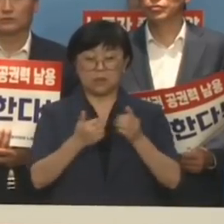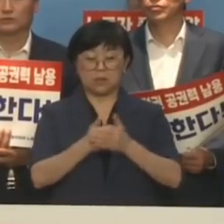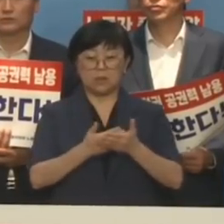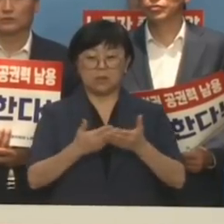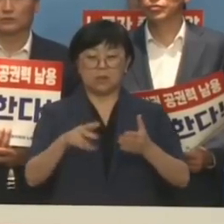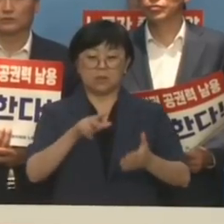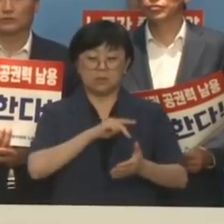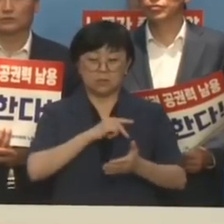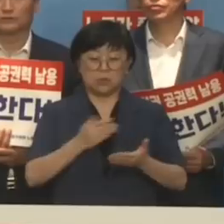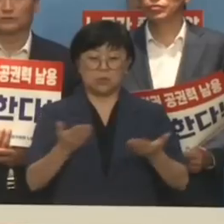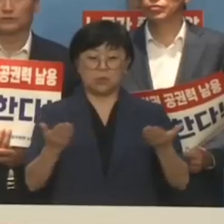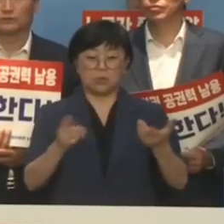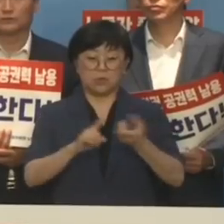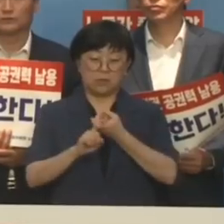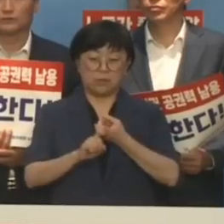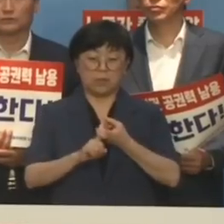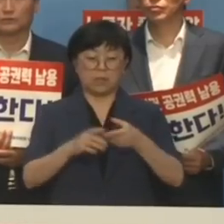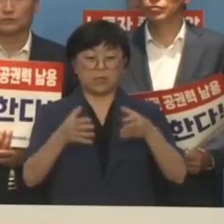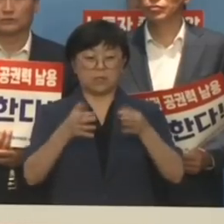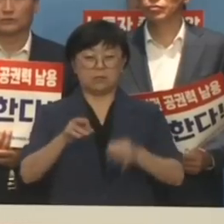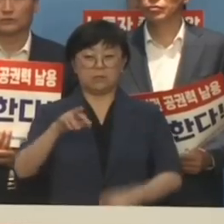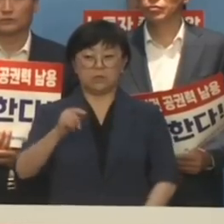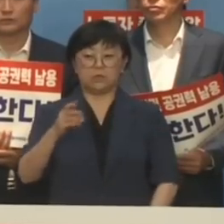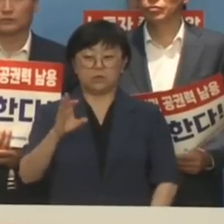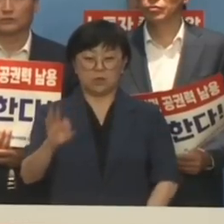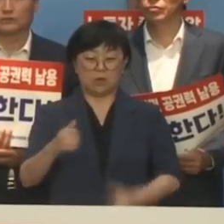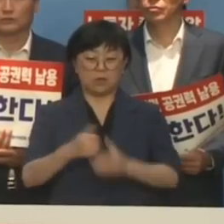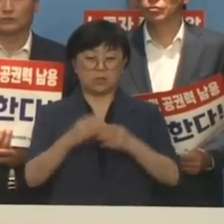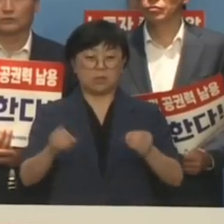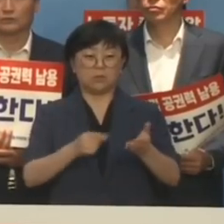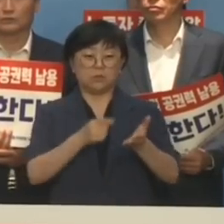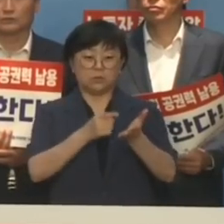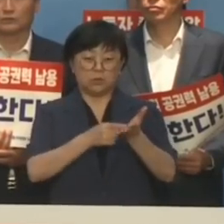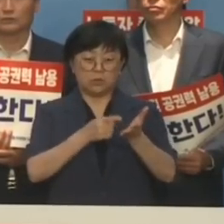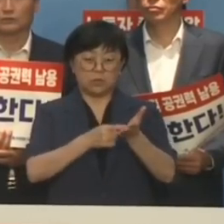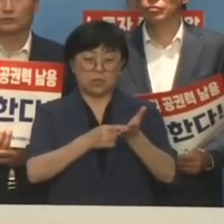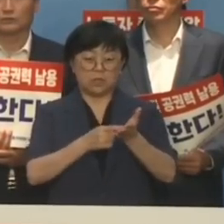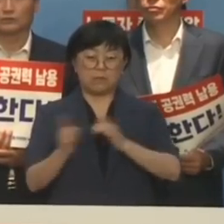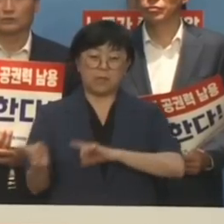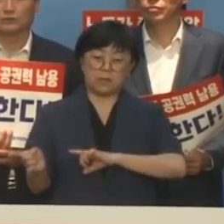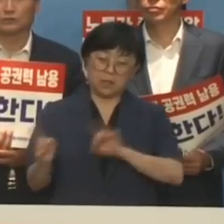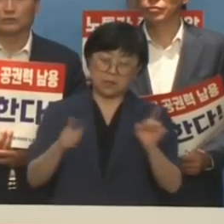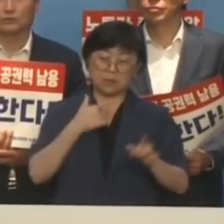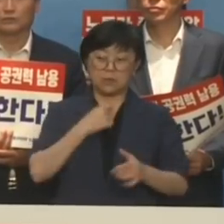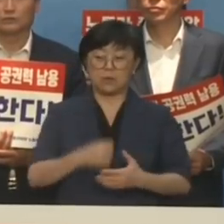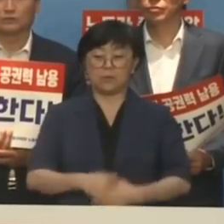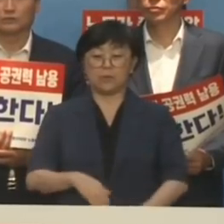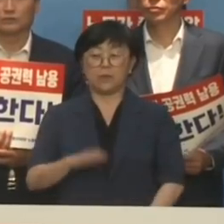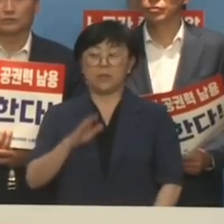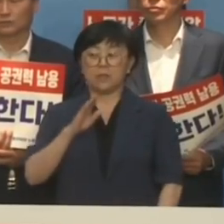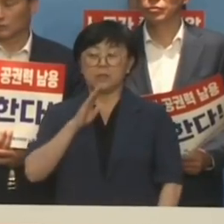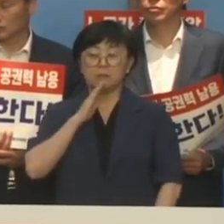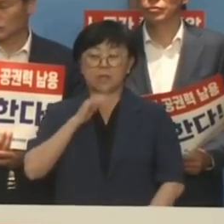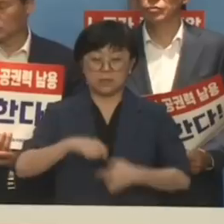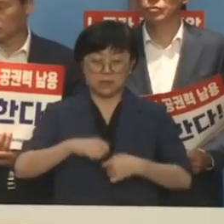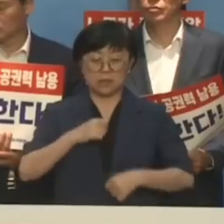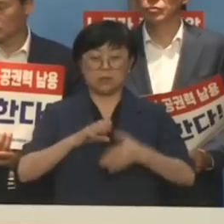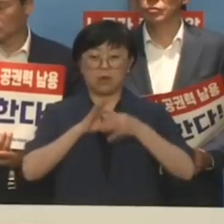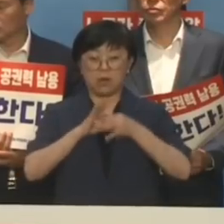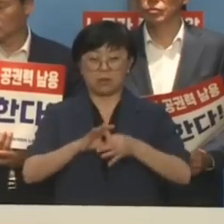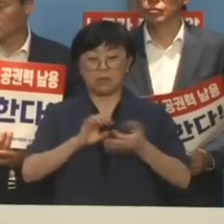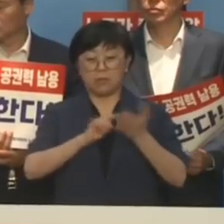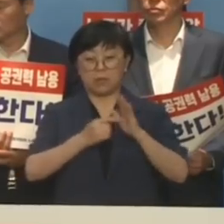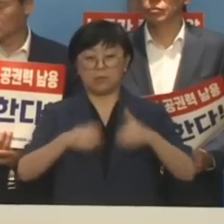한국노총 금속연맹의 김준영 사무처장 동지의 조속한 쾌유를 기원합니다. 사실관계를 좀